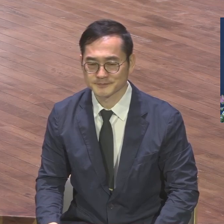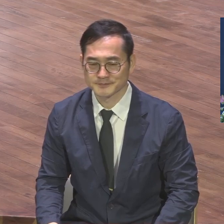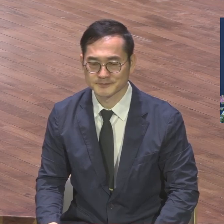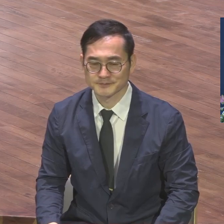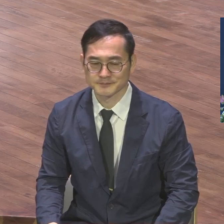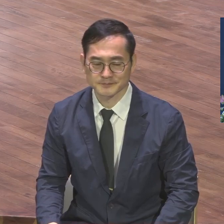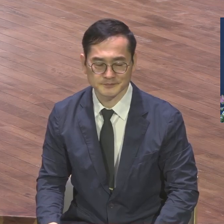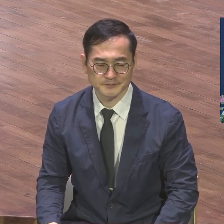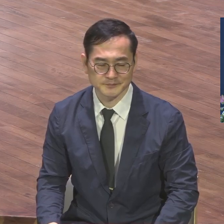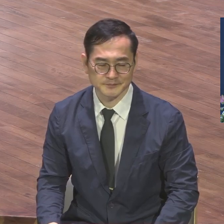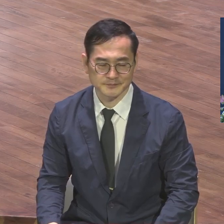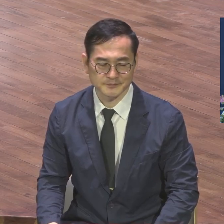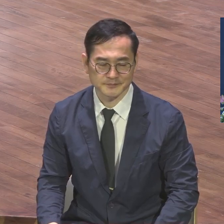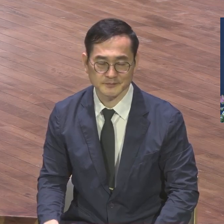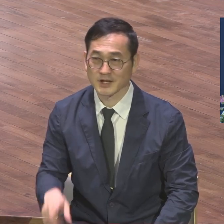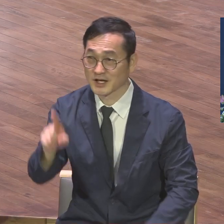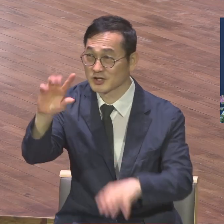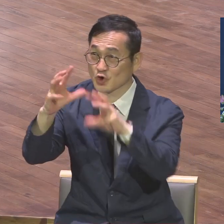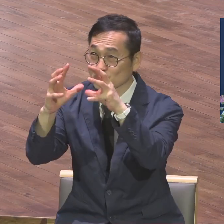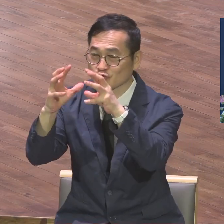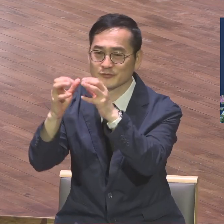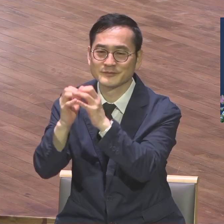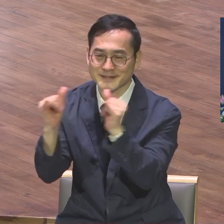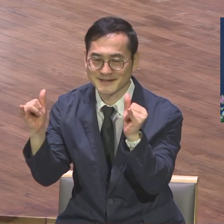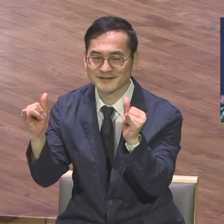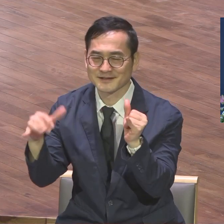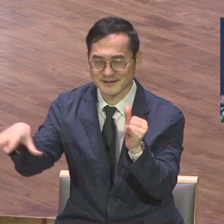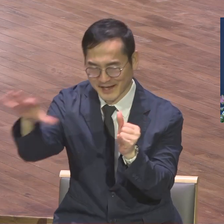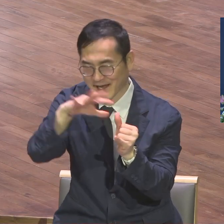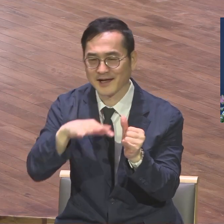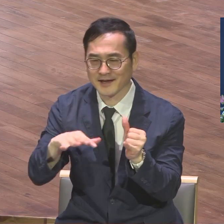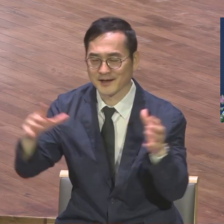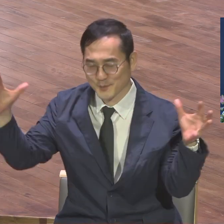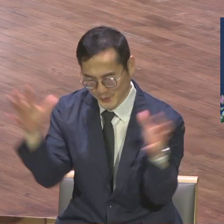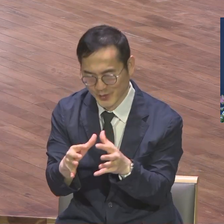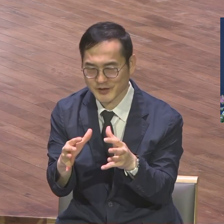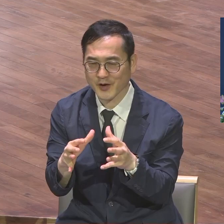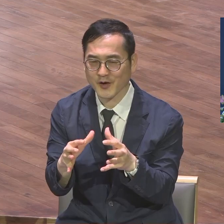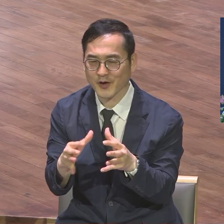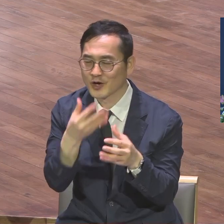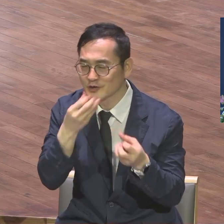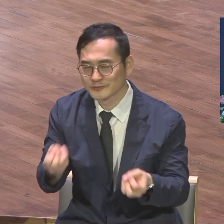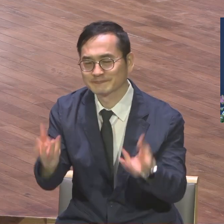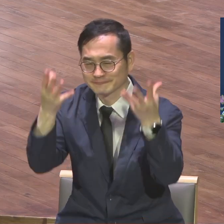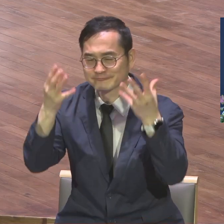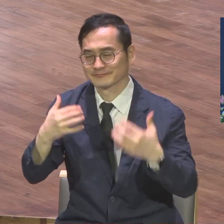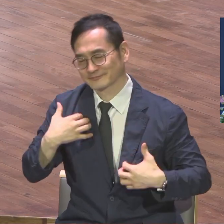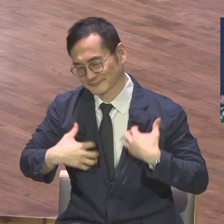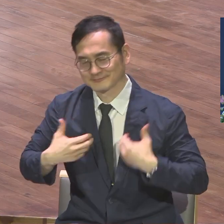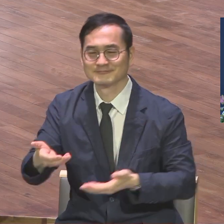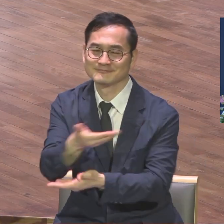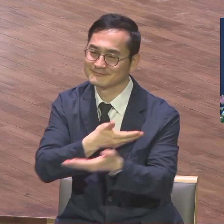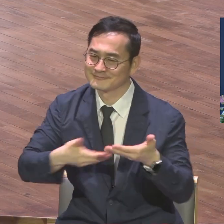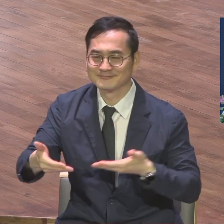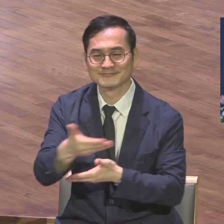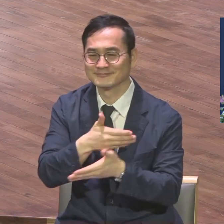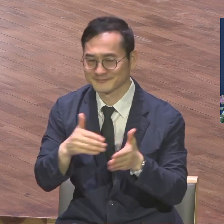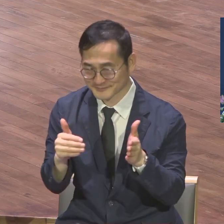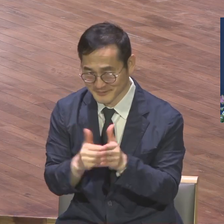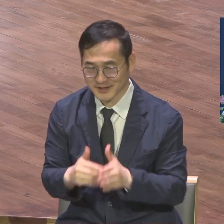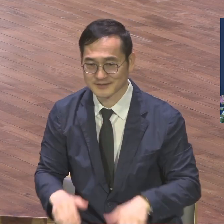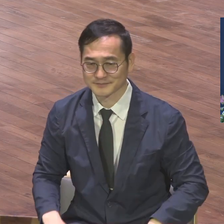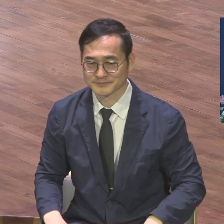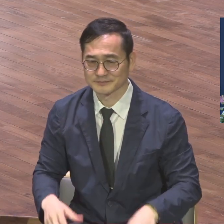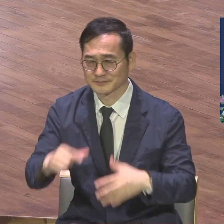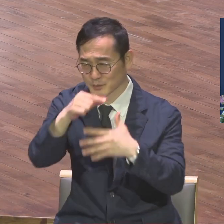천국 백성의 공동체 축제였다. 그렇게 다 마치고 그렇게 용사님과 함께 식사하면서,